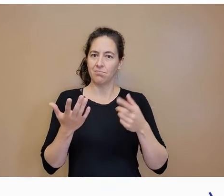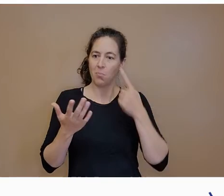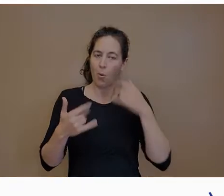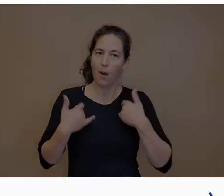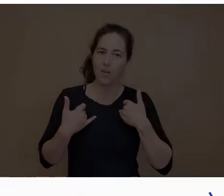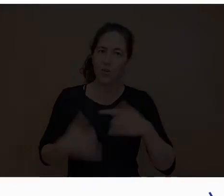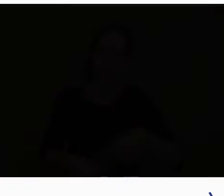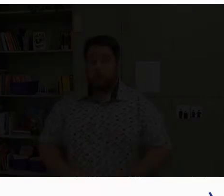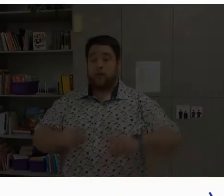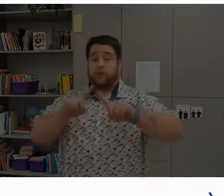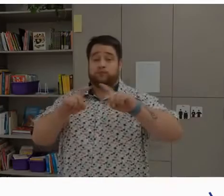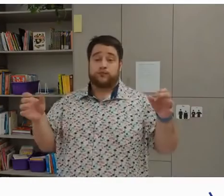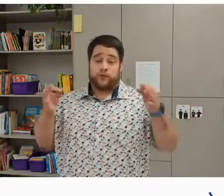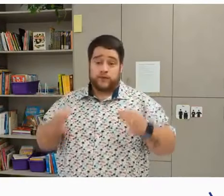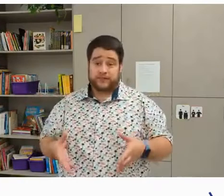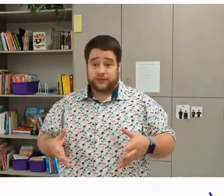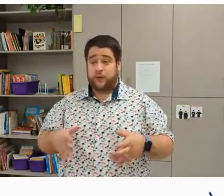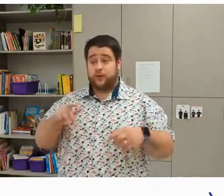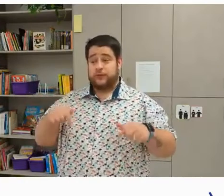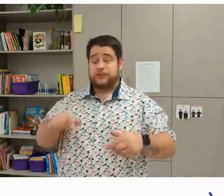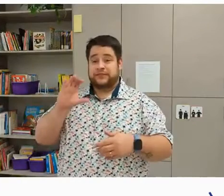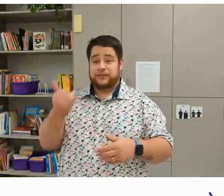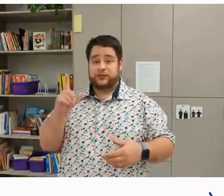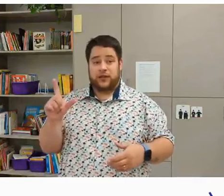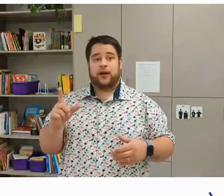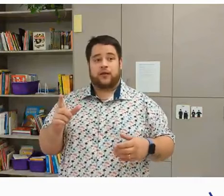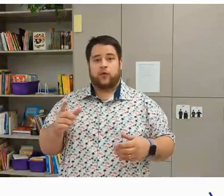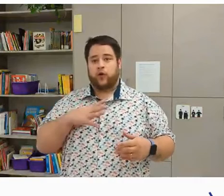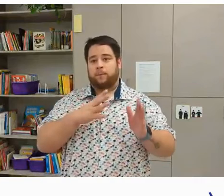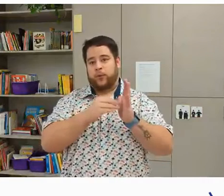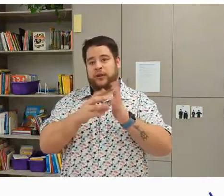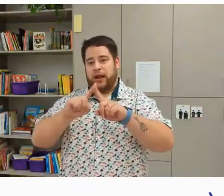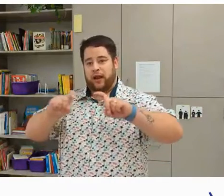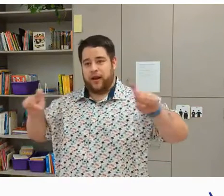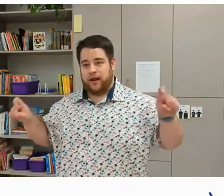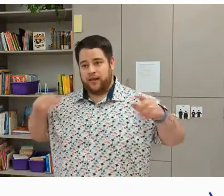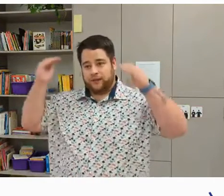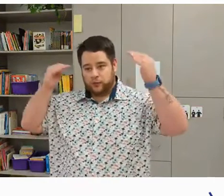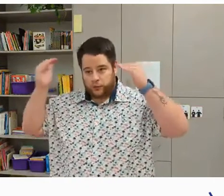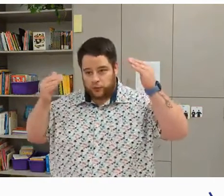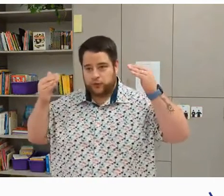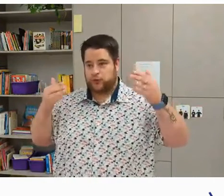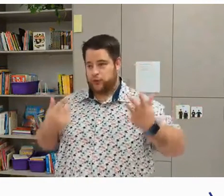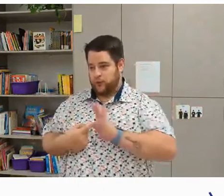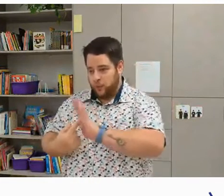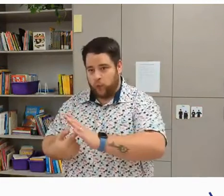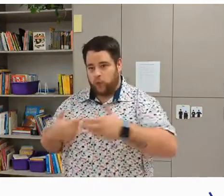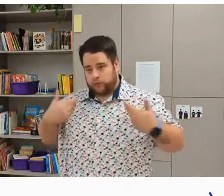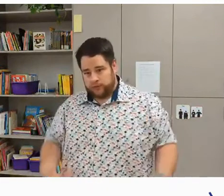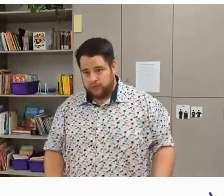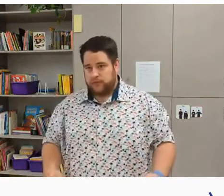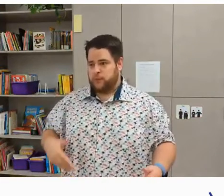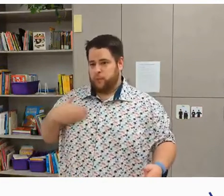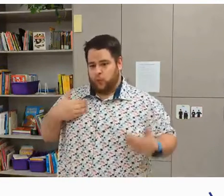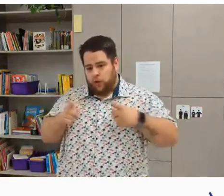En fait, il y a plusieurs façons ici au CCJL. On a différents modèles, on a plusieurs modèles adultes, donc on leur